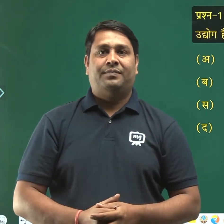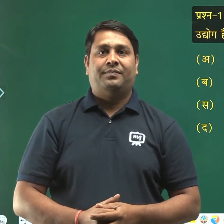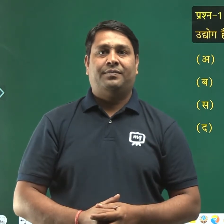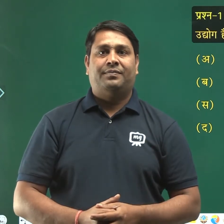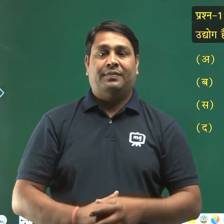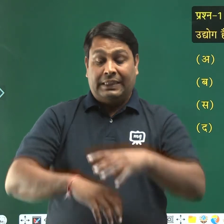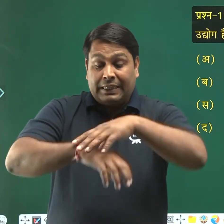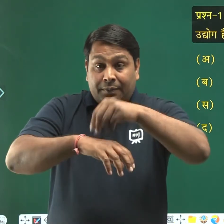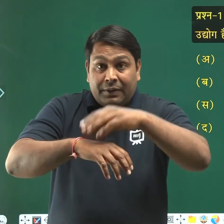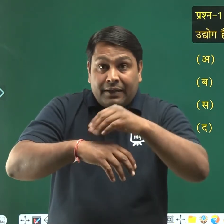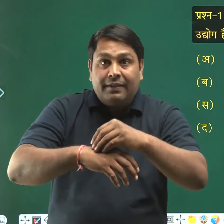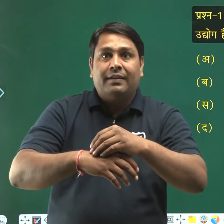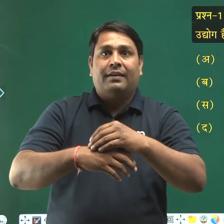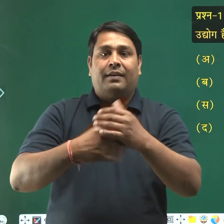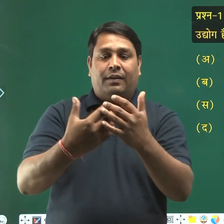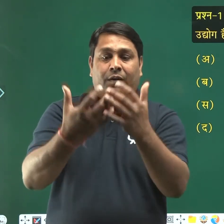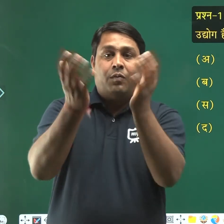मिट्टी के बर्तन,